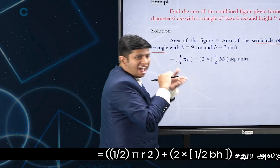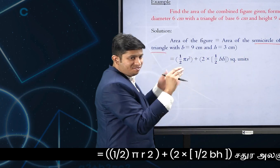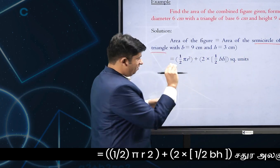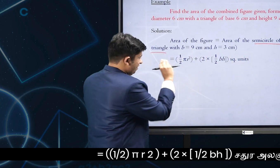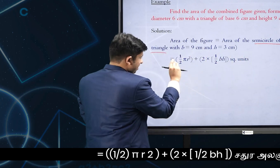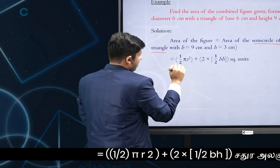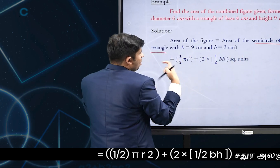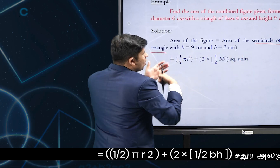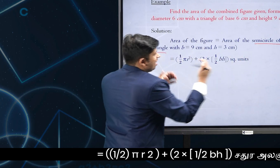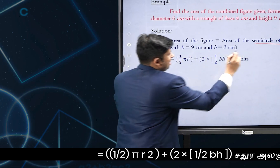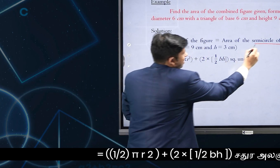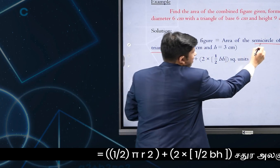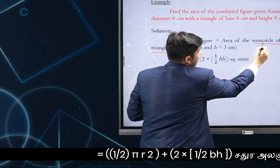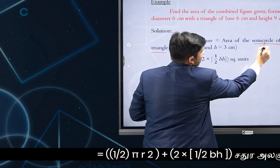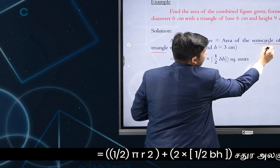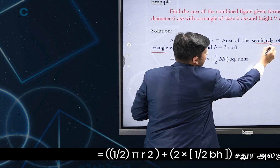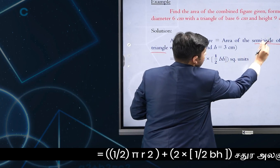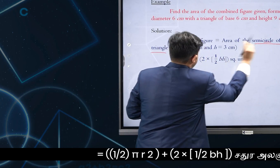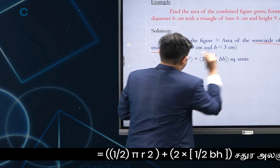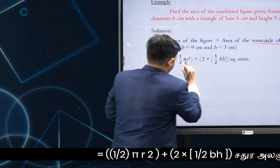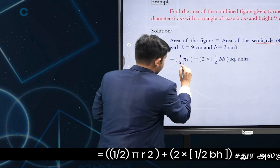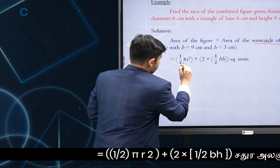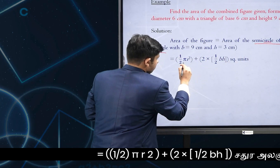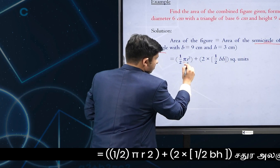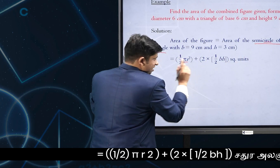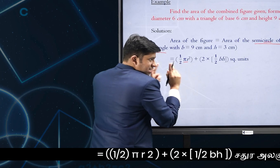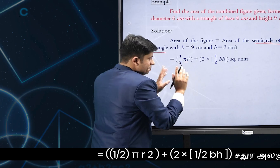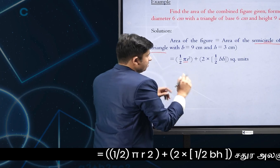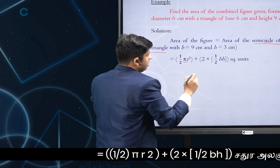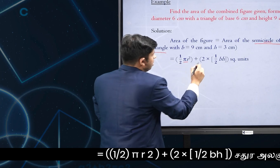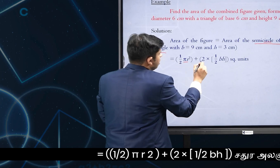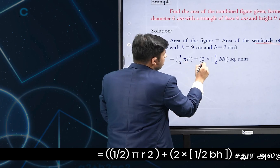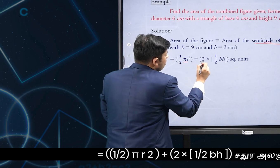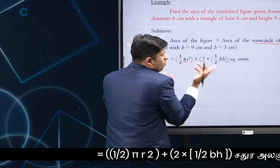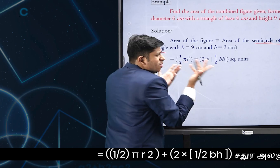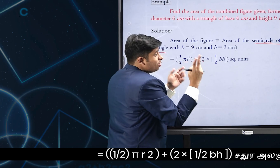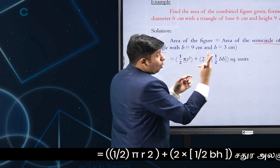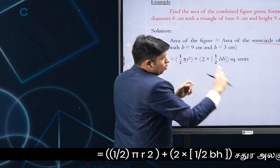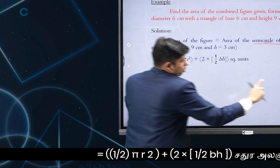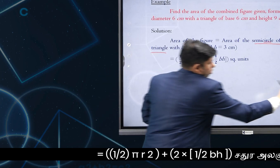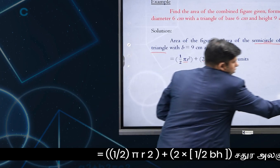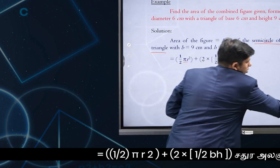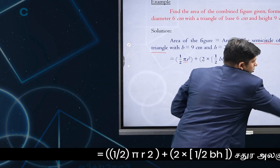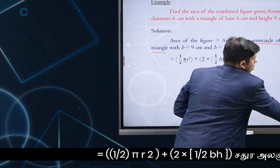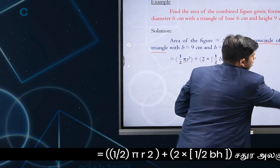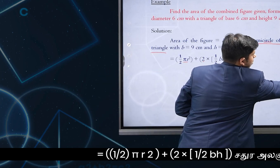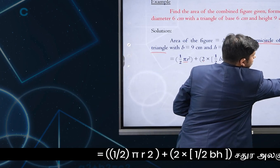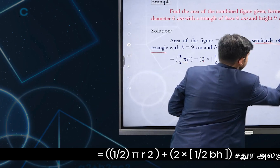1/2 பை ஆர் மேலிலக்கு 2 கூட்டல் அடைப்புக்குறிக்குள் 2 பெருக்கல் சதுர